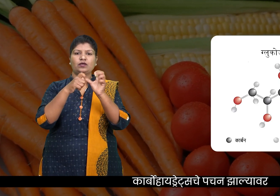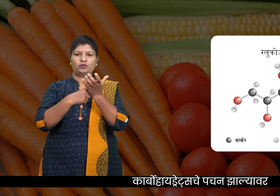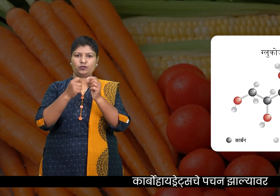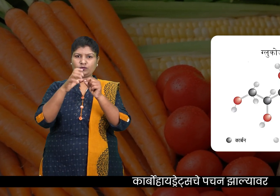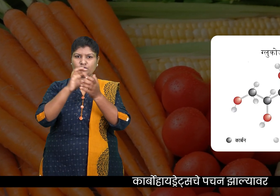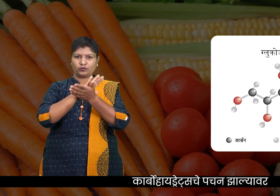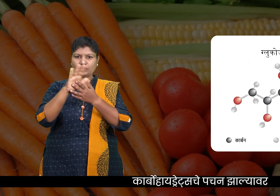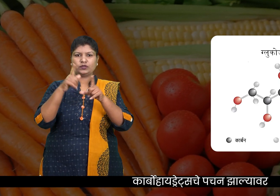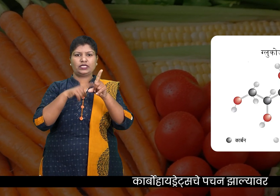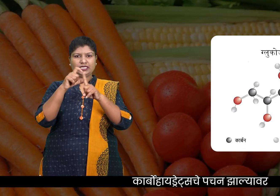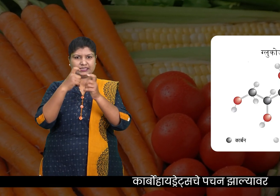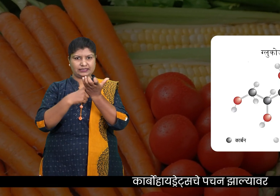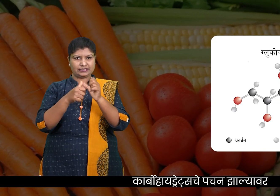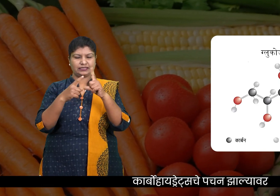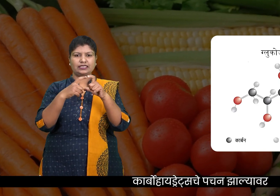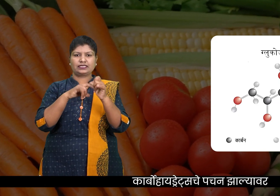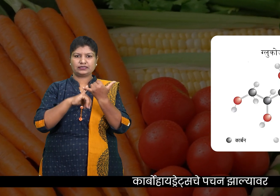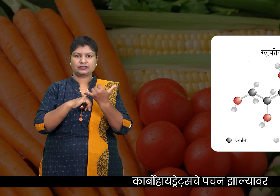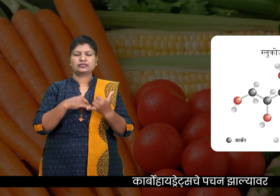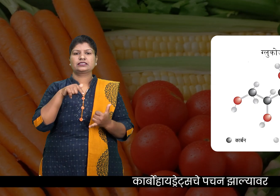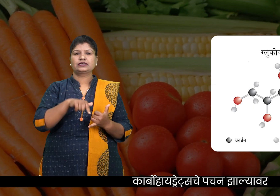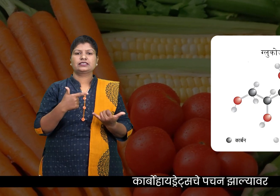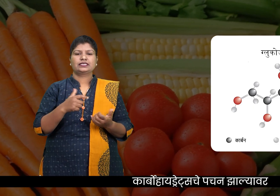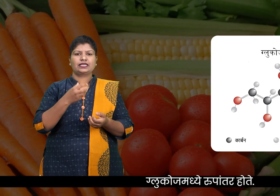कार्बोहायड्रेट्सचे पचन झाल्यावर